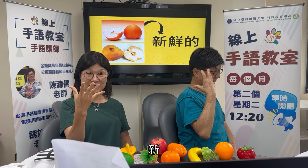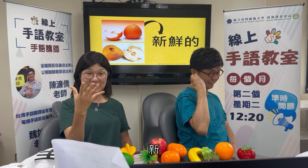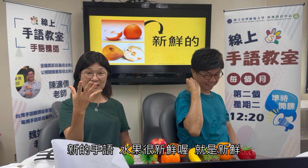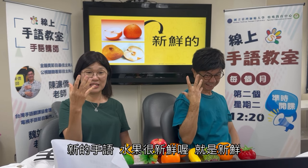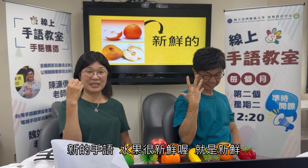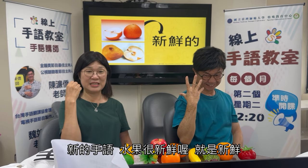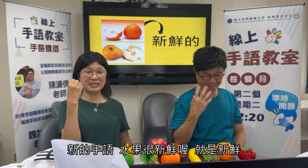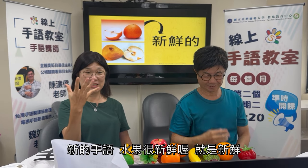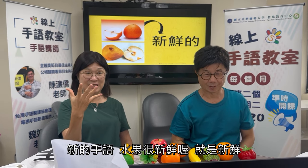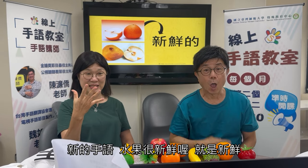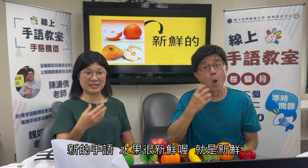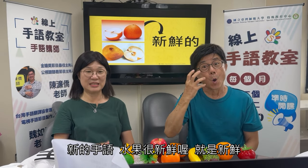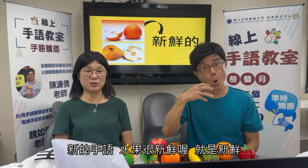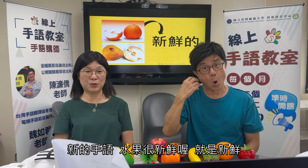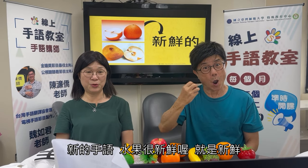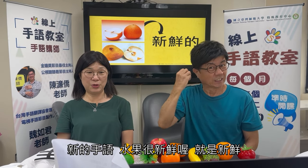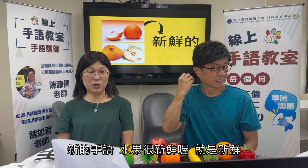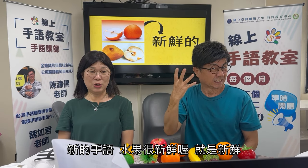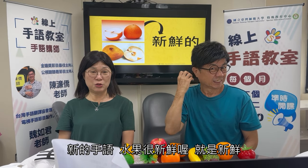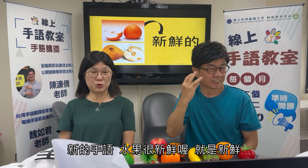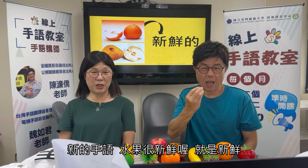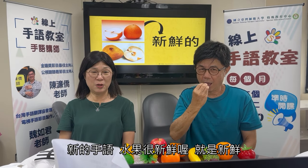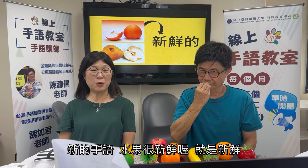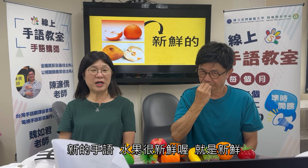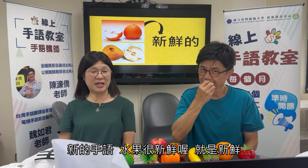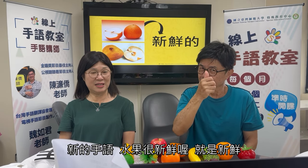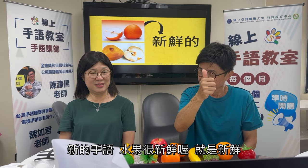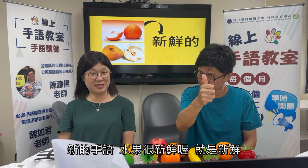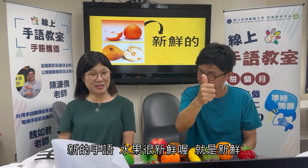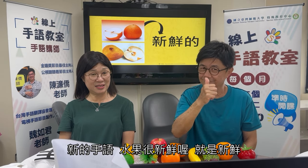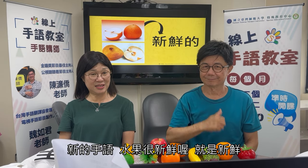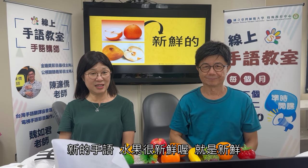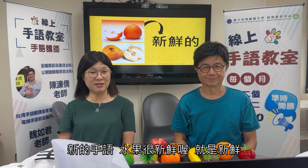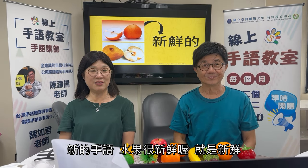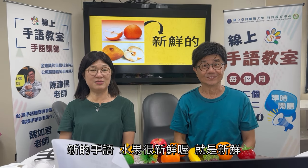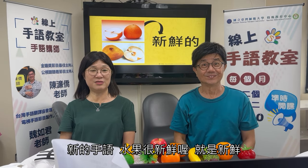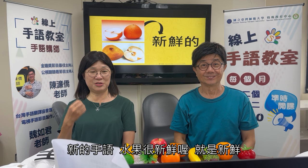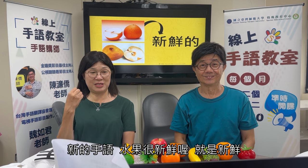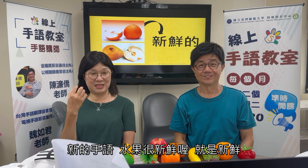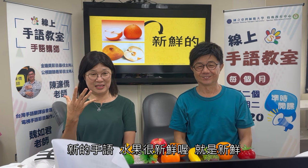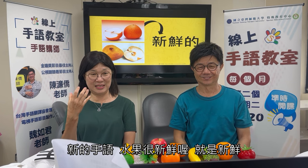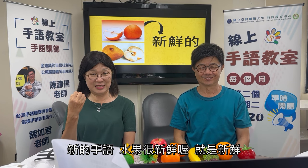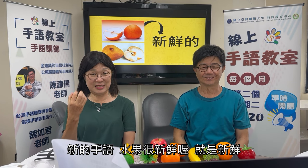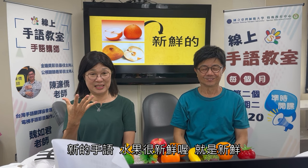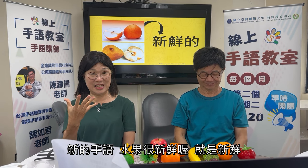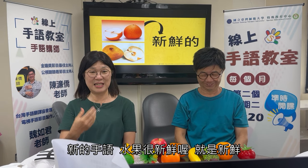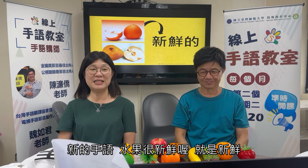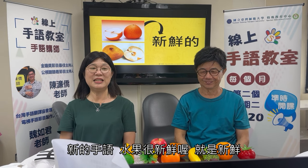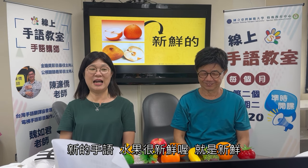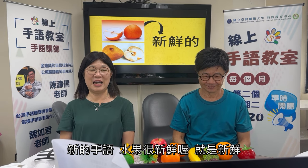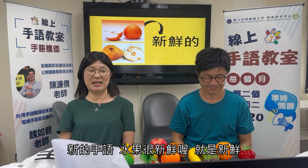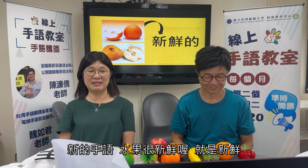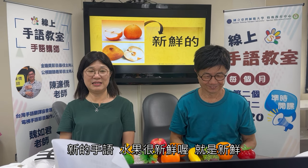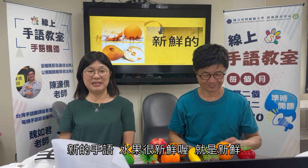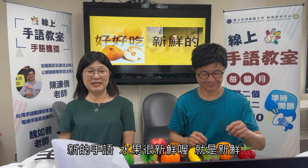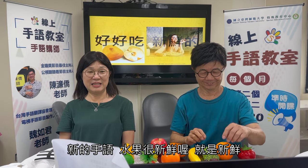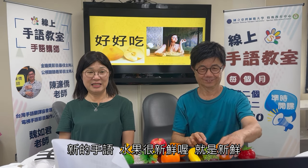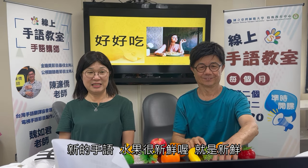的，新的手语，水果很新鲜哦，就是新鲜。好，接下